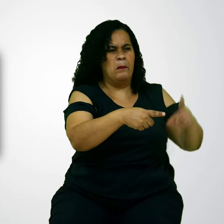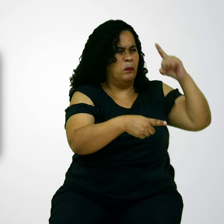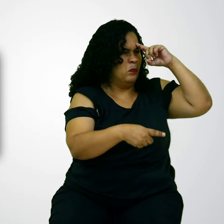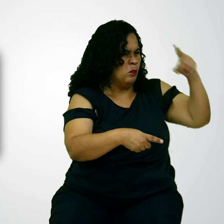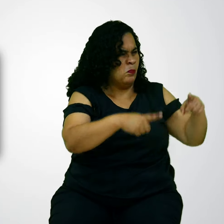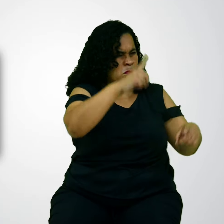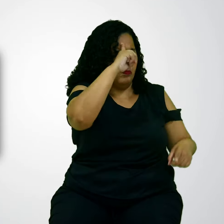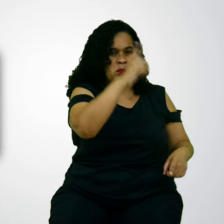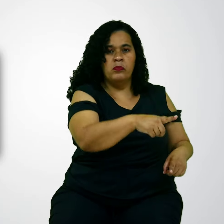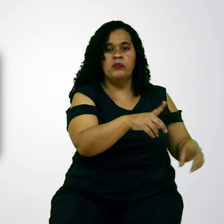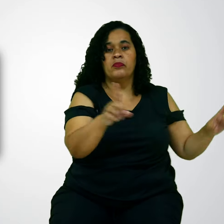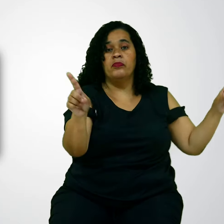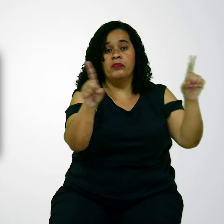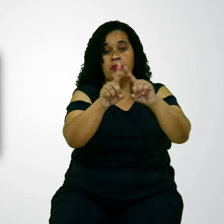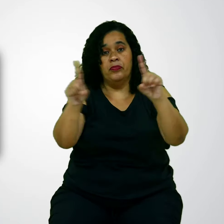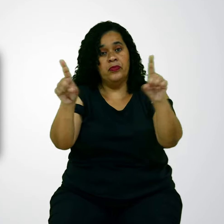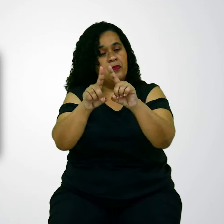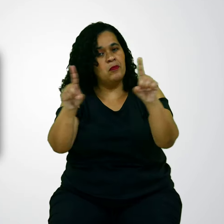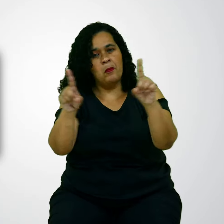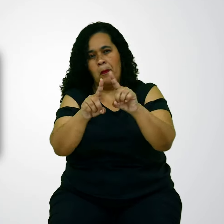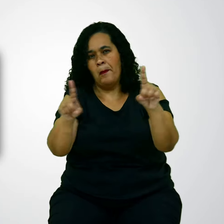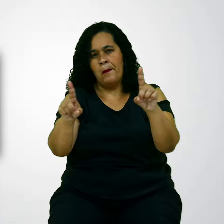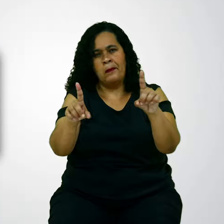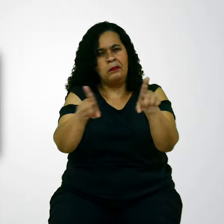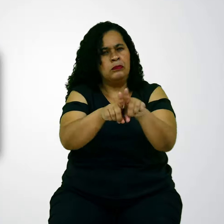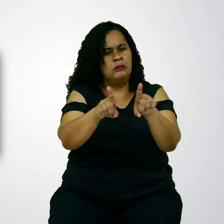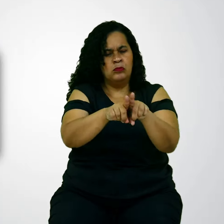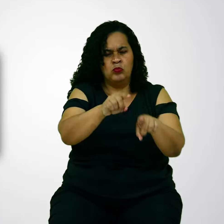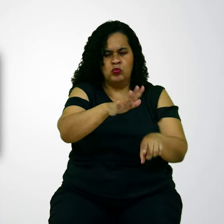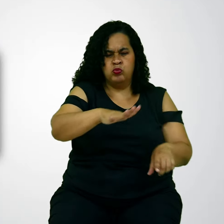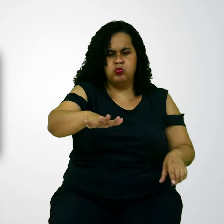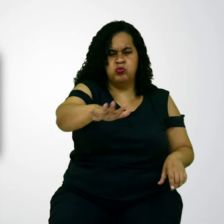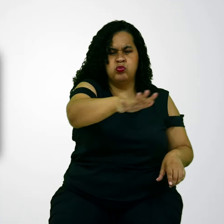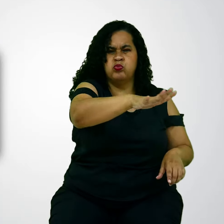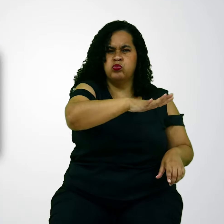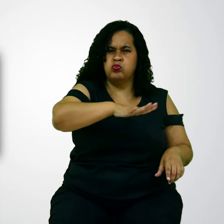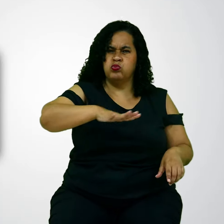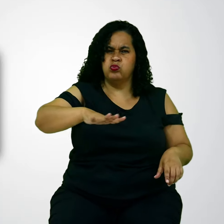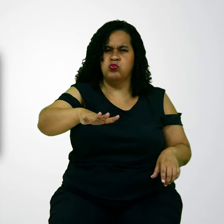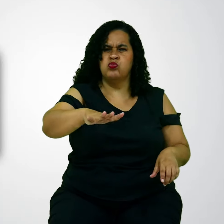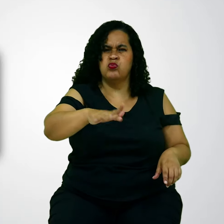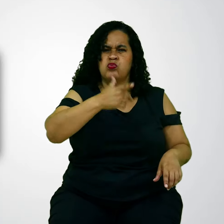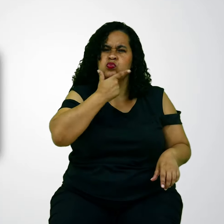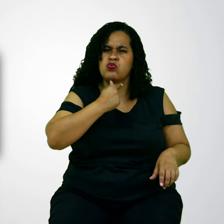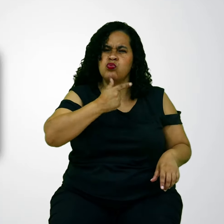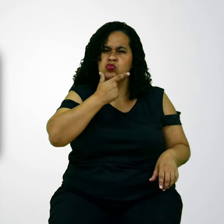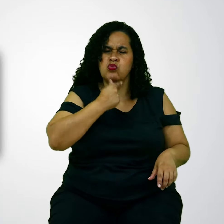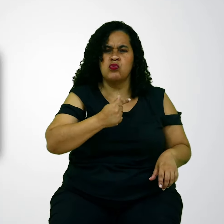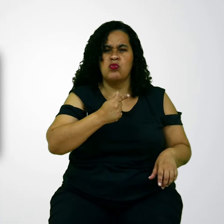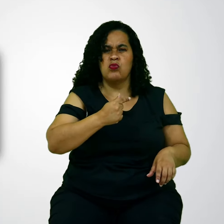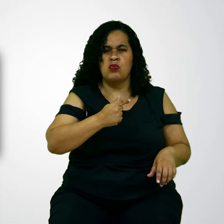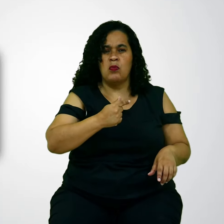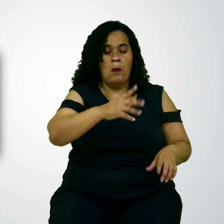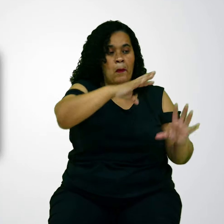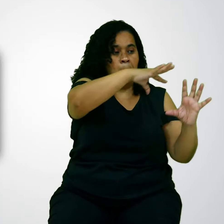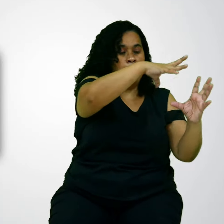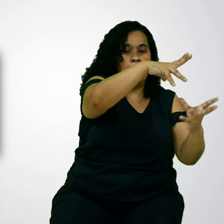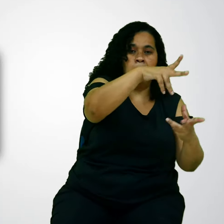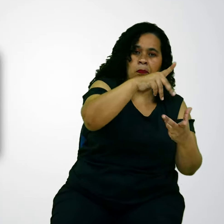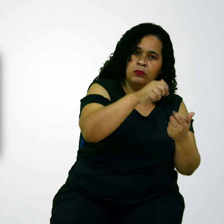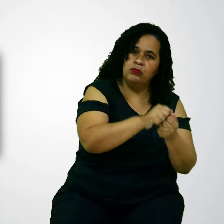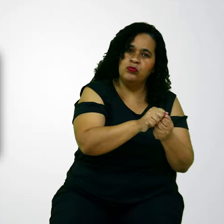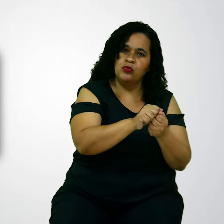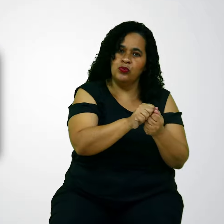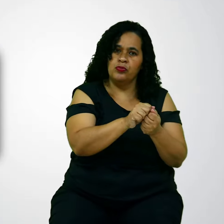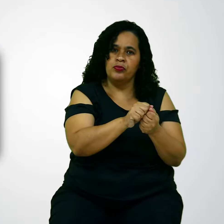governado pelos grandes impérios imperadores, pelos grandes tiranos da história. O mundo é governado por Jesus. Há um rei